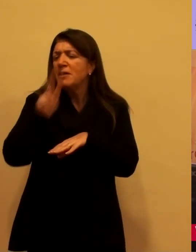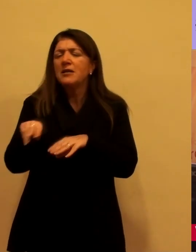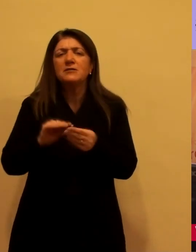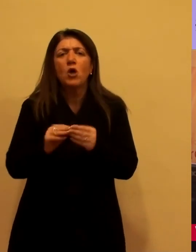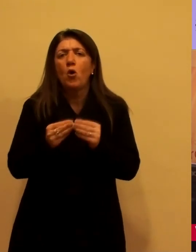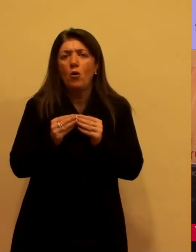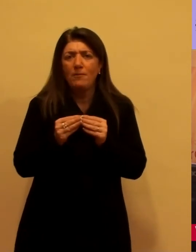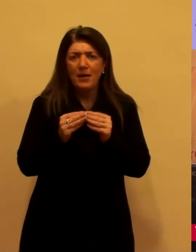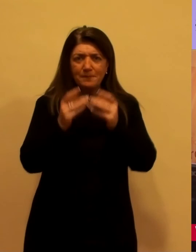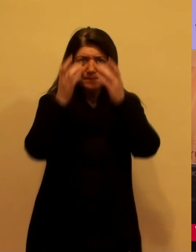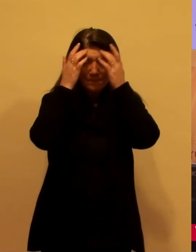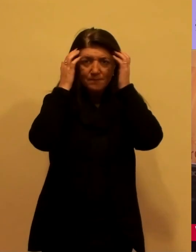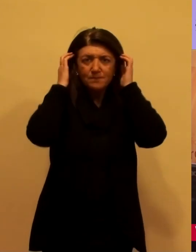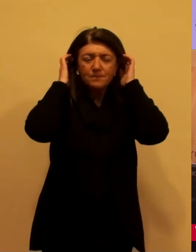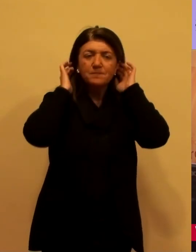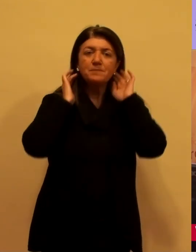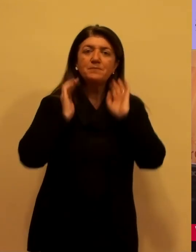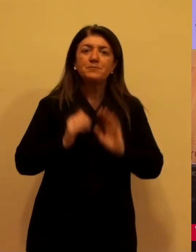vuoi intervenire...